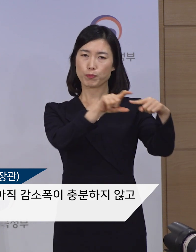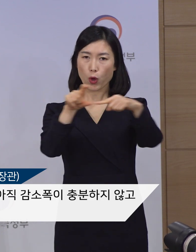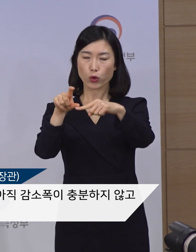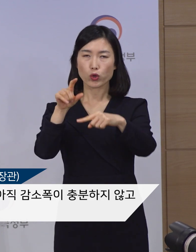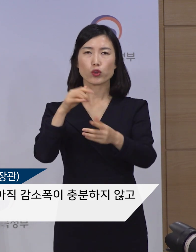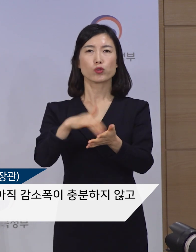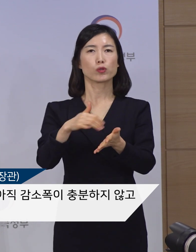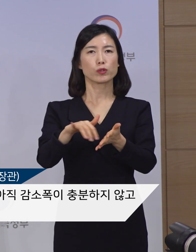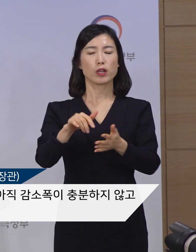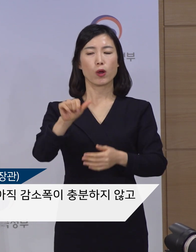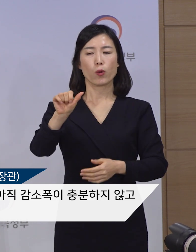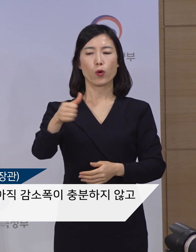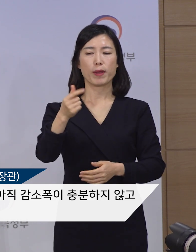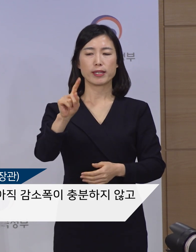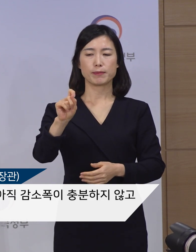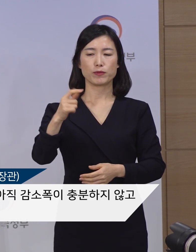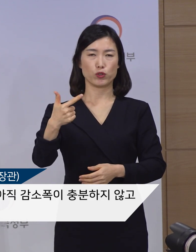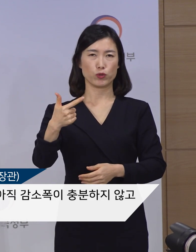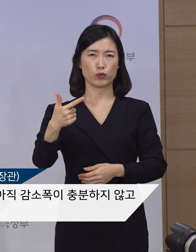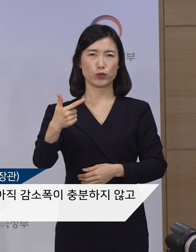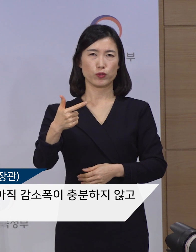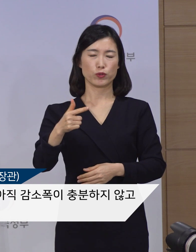지난주에 하루 평균 확진자 수는